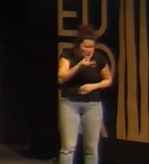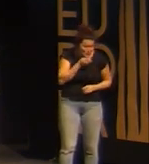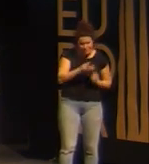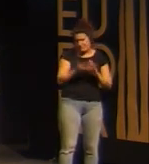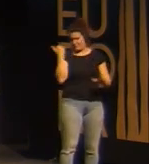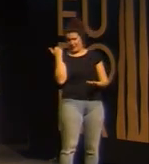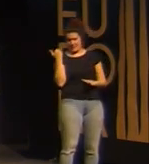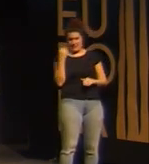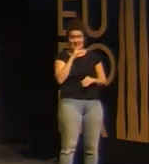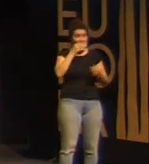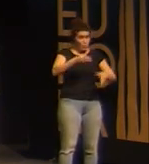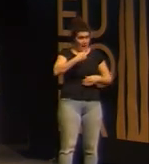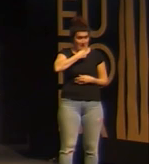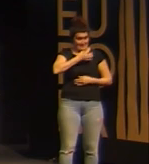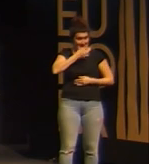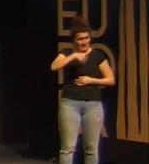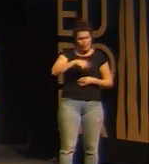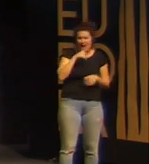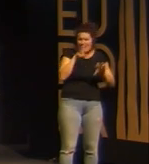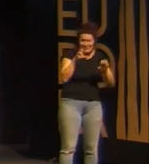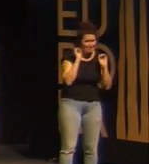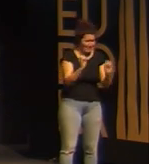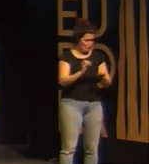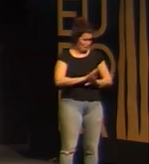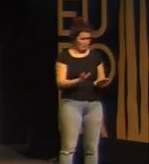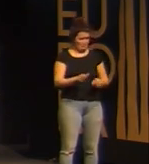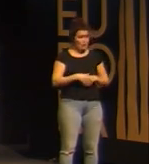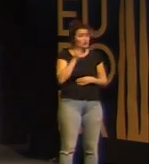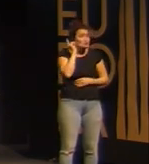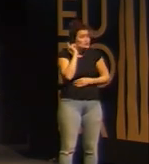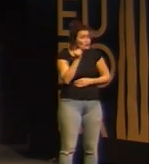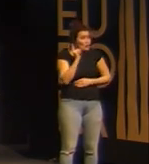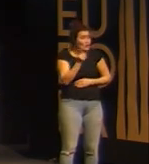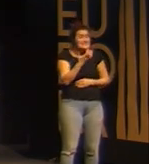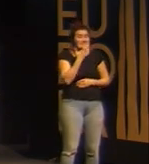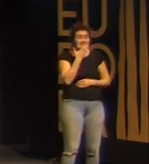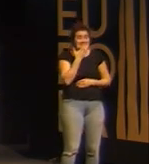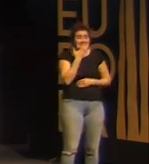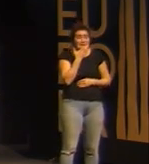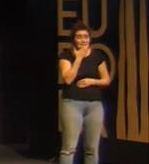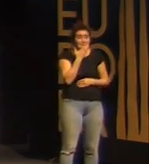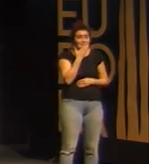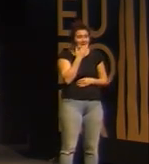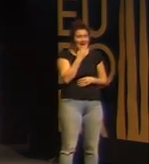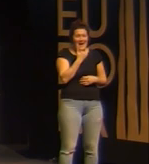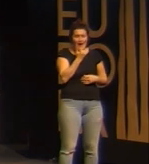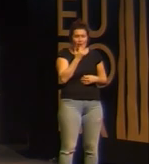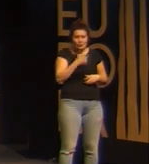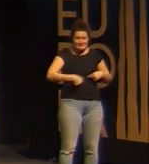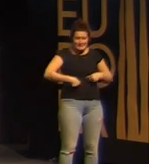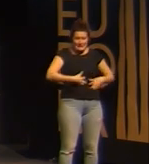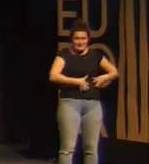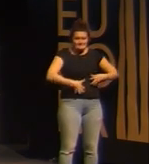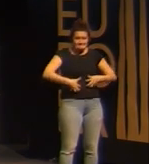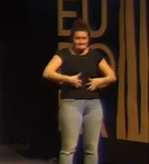que tú esta tarde con yo no vas a aprender una leche solo si se te remueve algo en las tripas y te